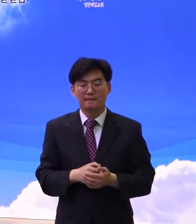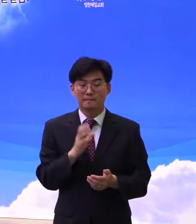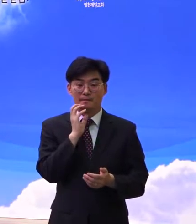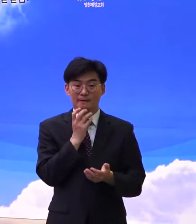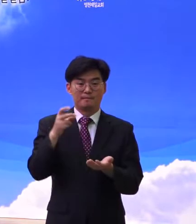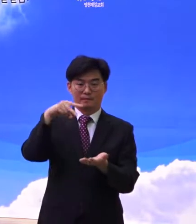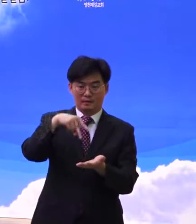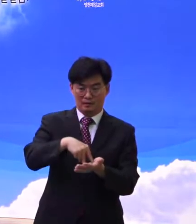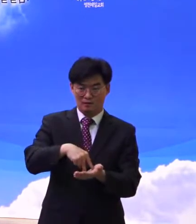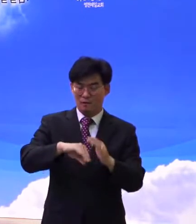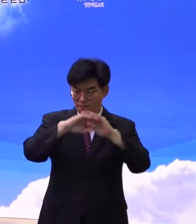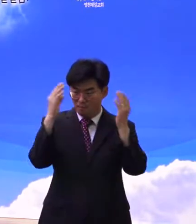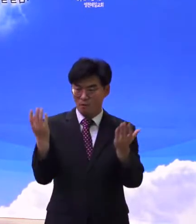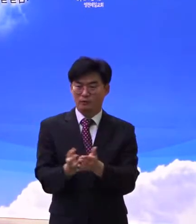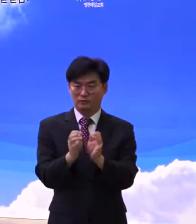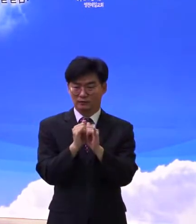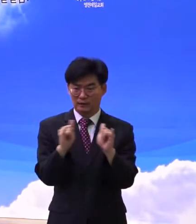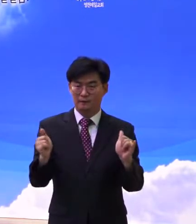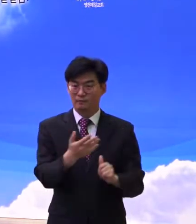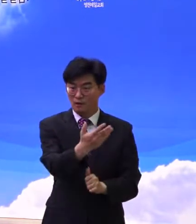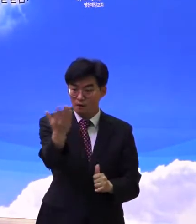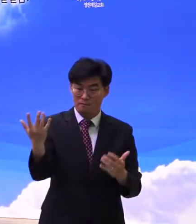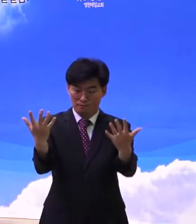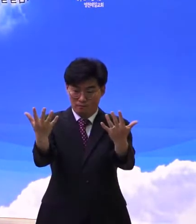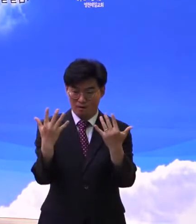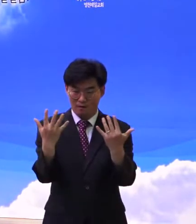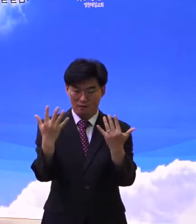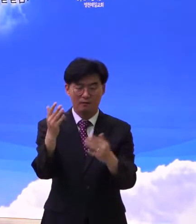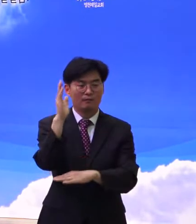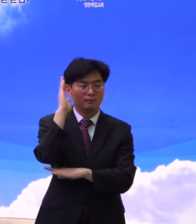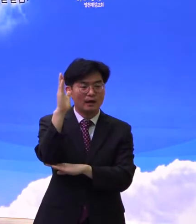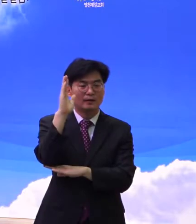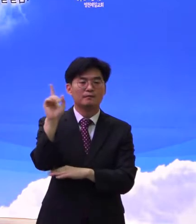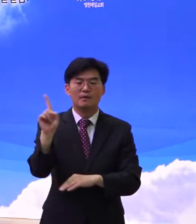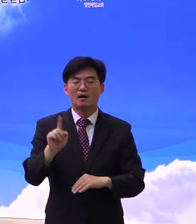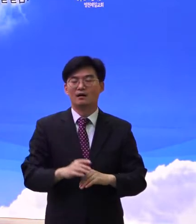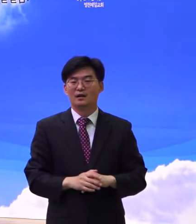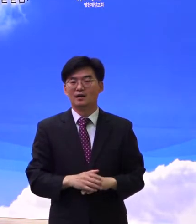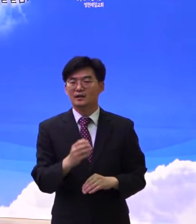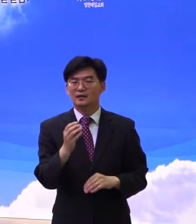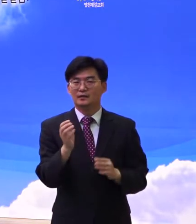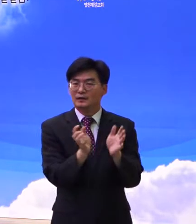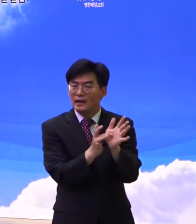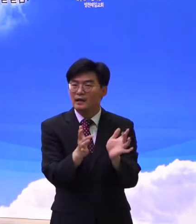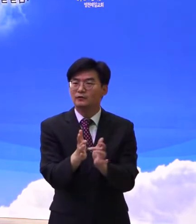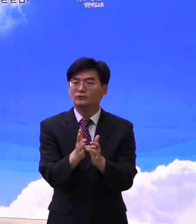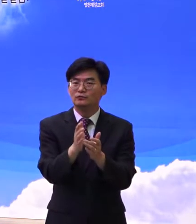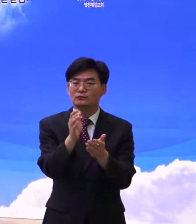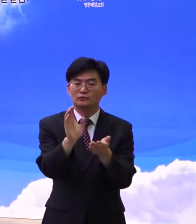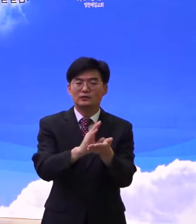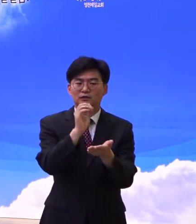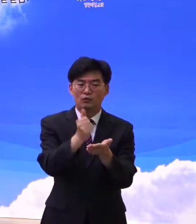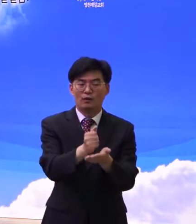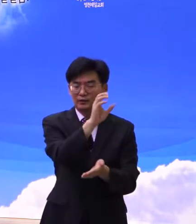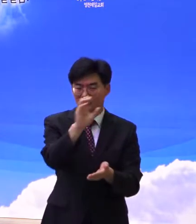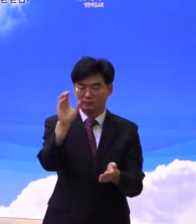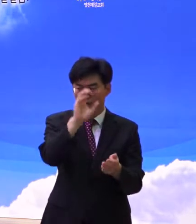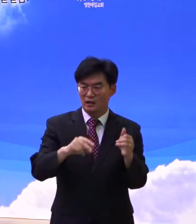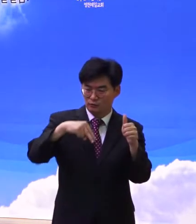일에 관한 이야기입니다. 그 내용이 뭐냐면 예수 그리스도의 십자가의 죽음과 부활,